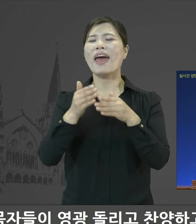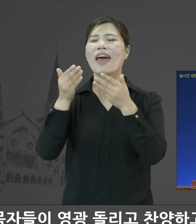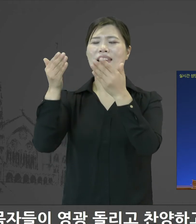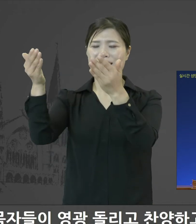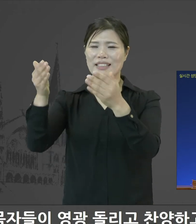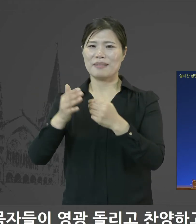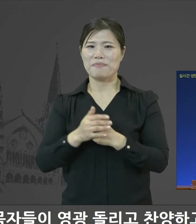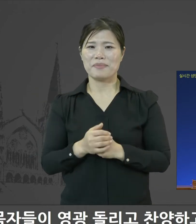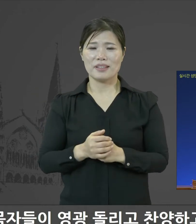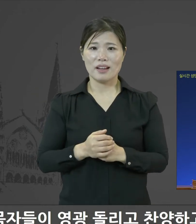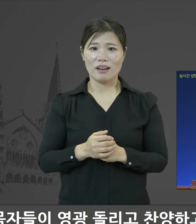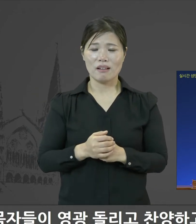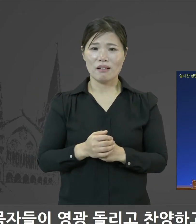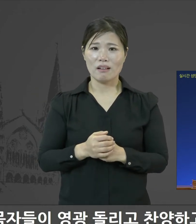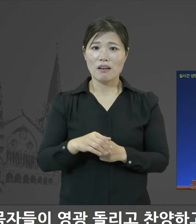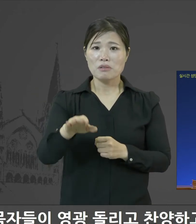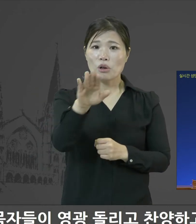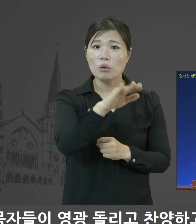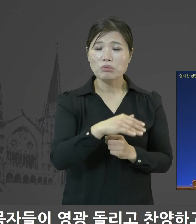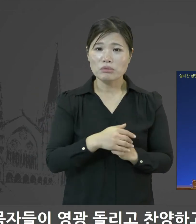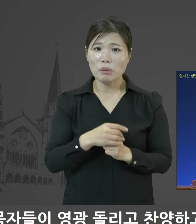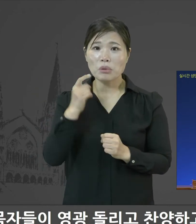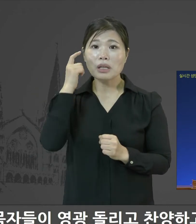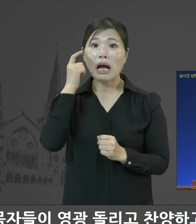목자들이 언제 예배 인도해 본 적이 있습니까?